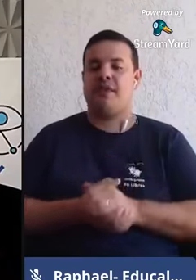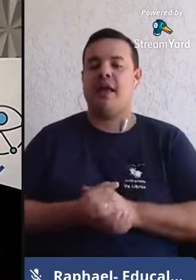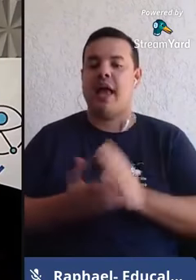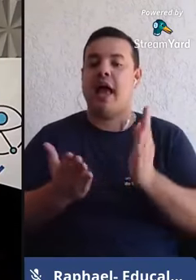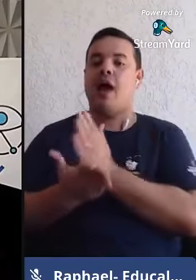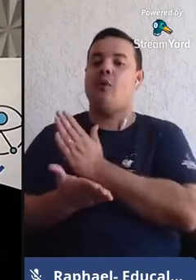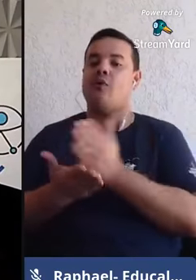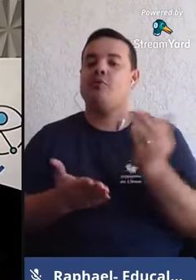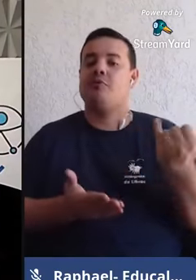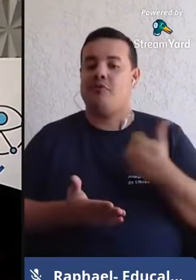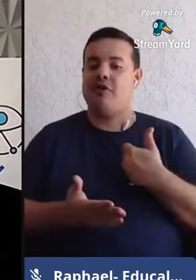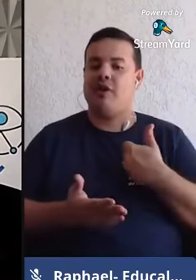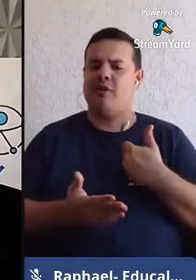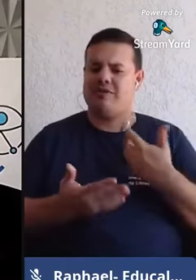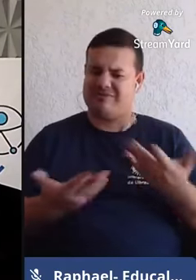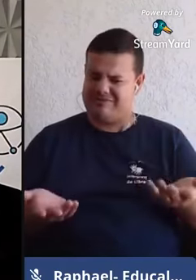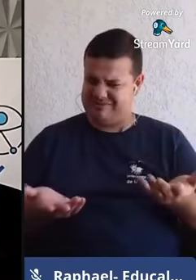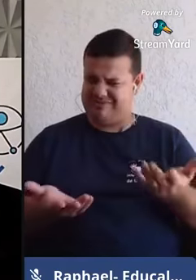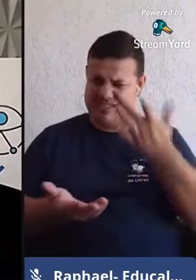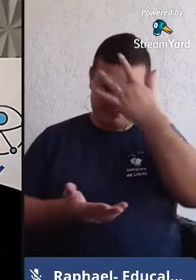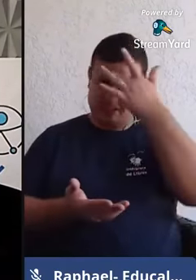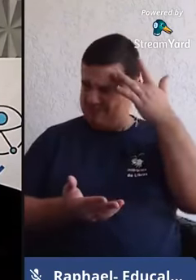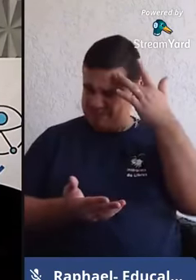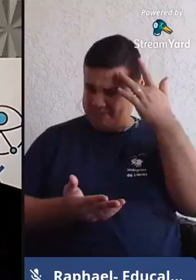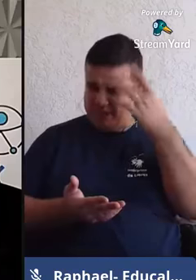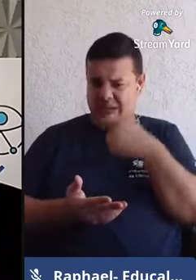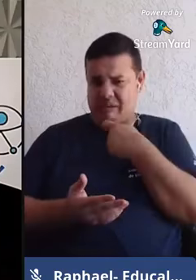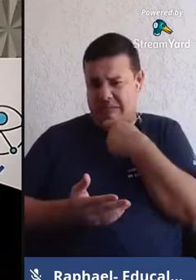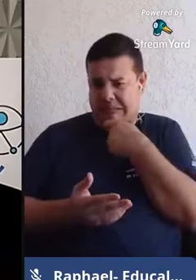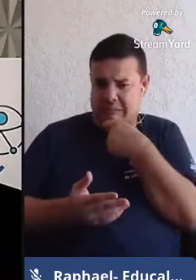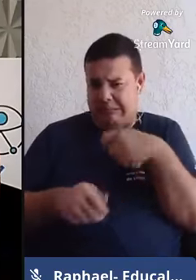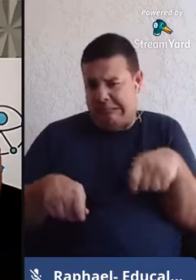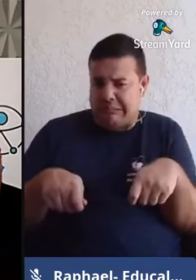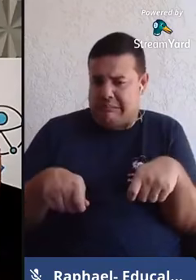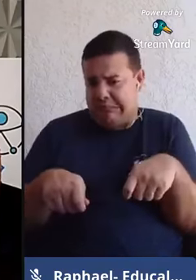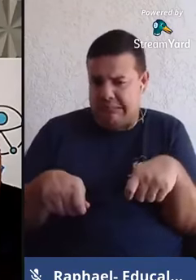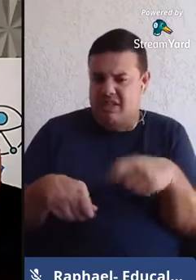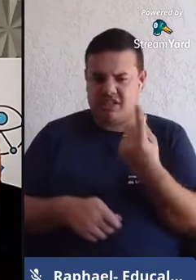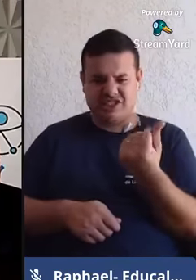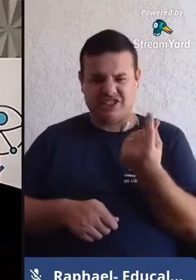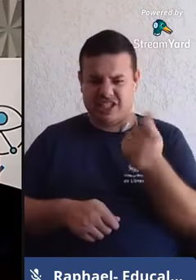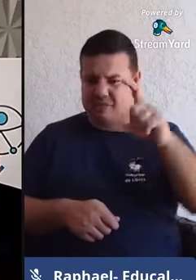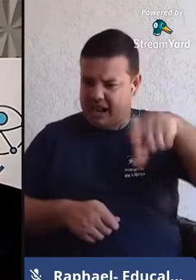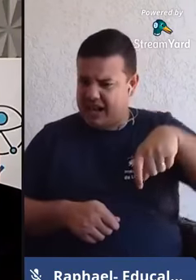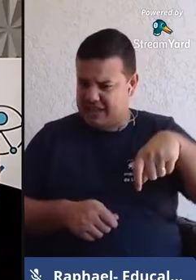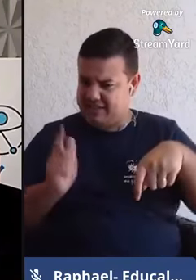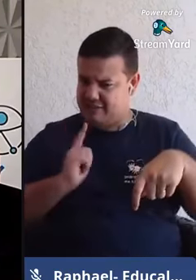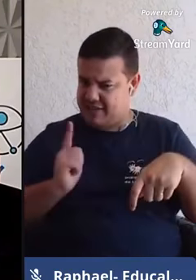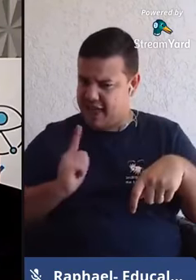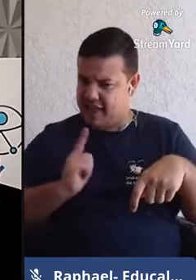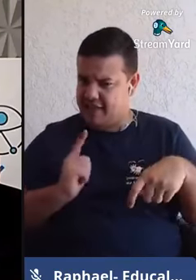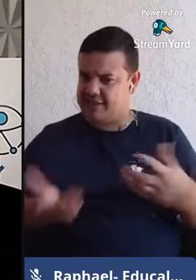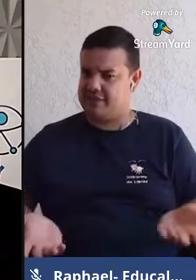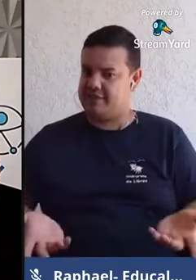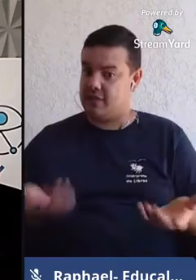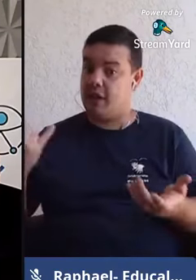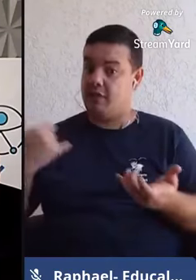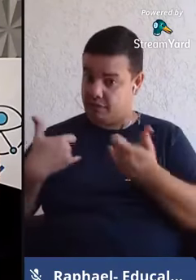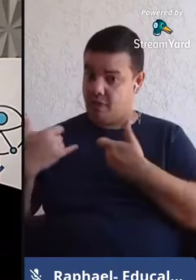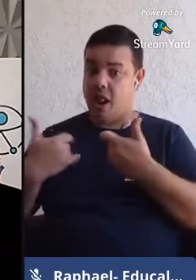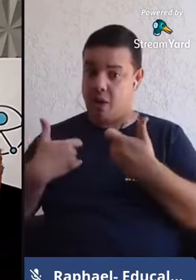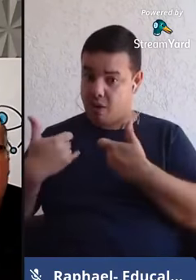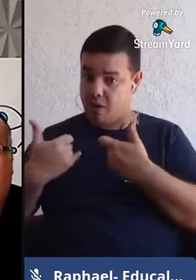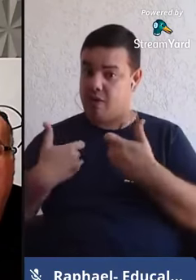desde quando aleijado tem dinheiro para ter cartão de crédito? Eu ouvia isso das empresas. Você acha que eu quero o